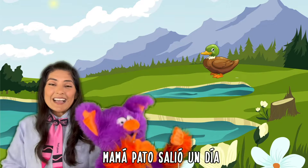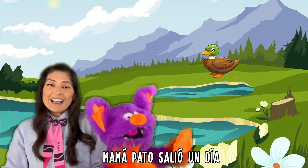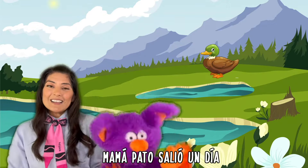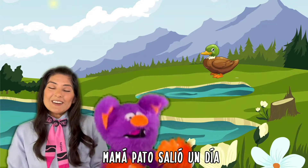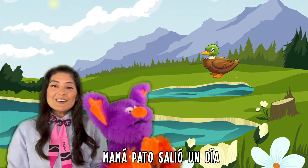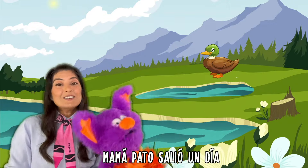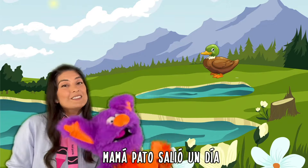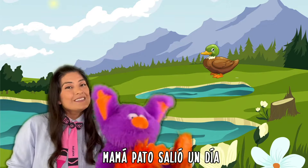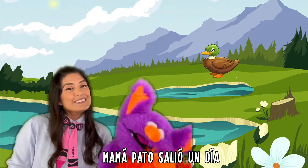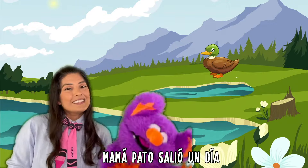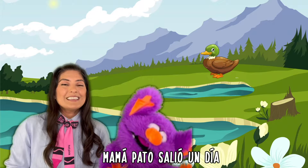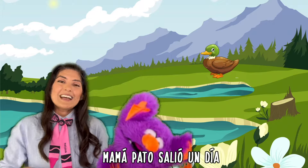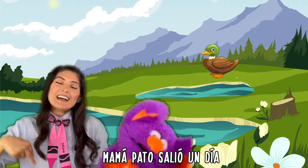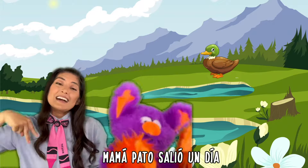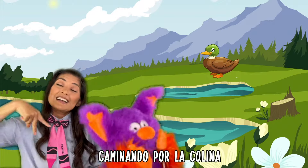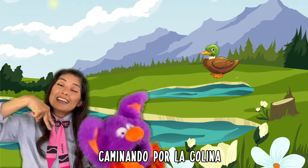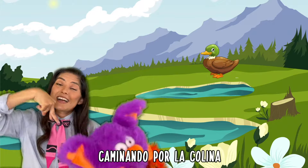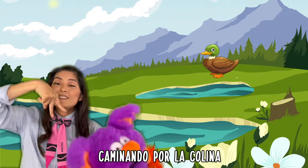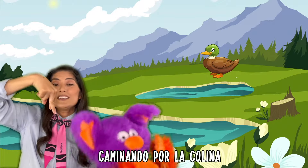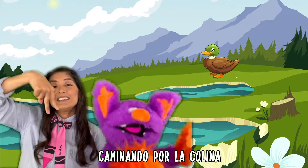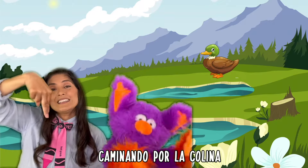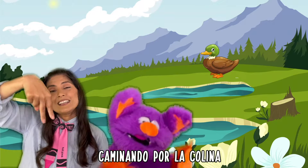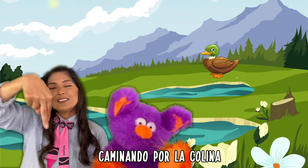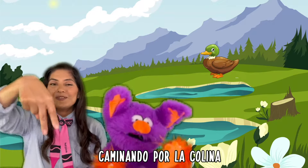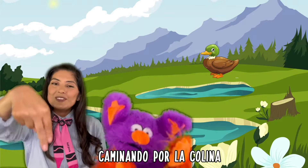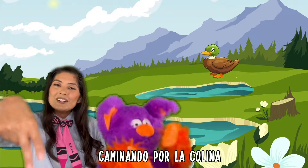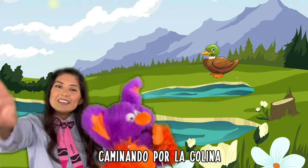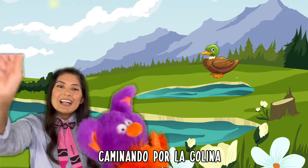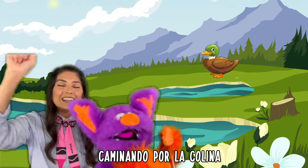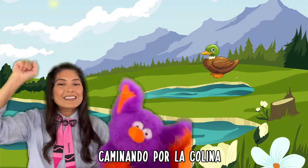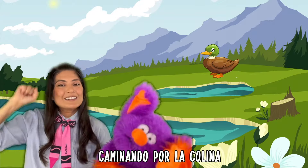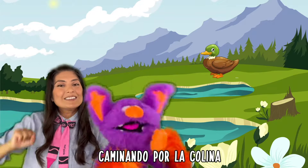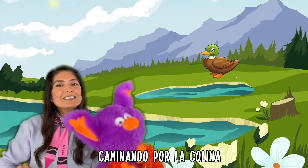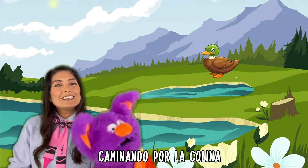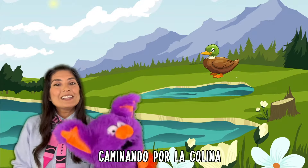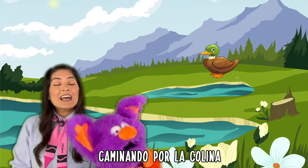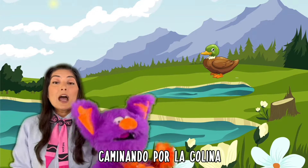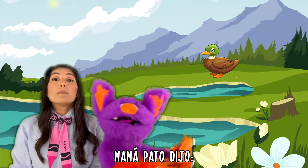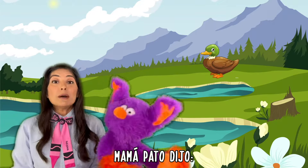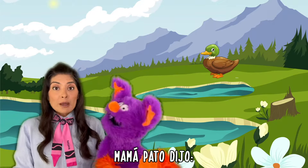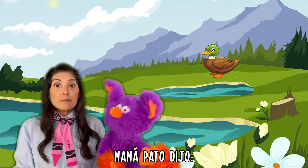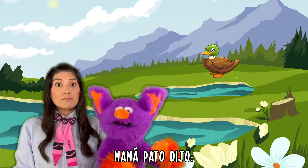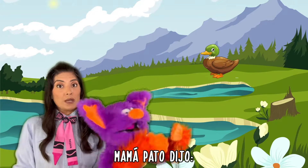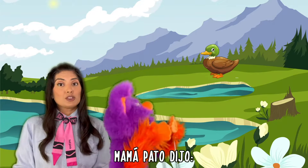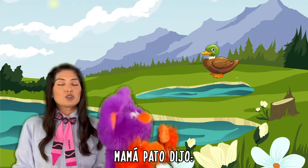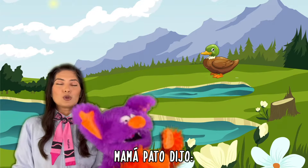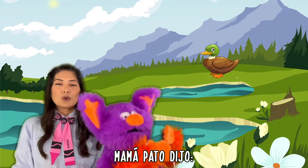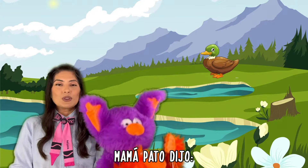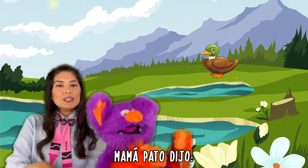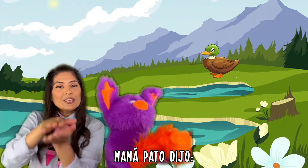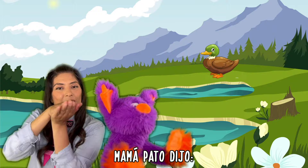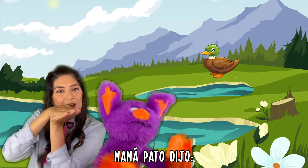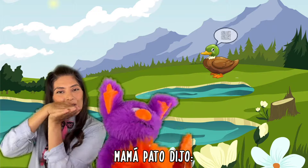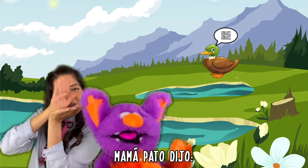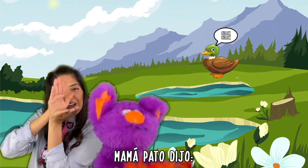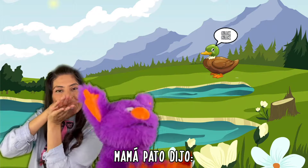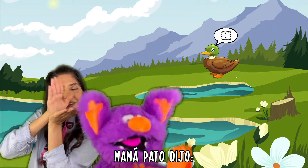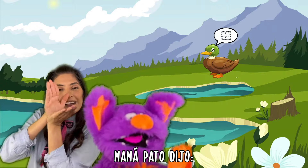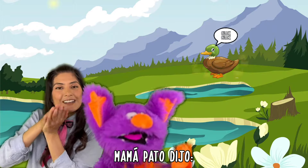salió un día caminando por la colina. Mamá pato dijo cuac, cuac,